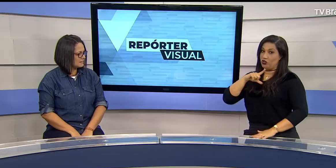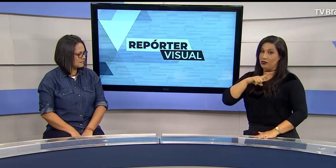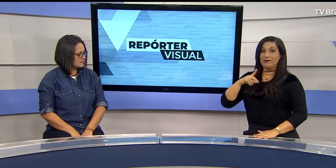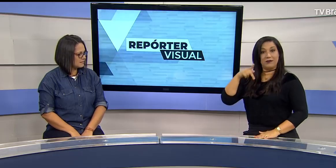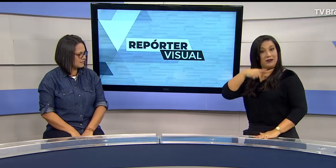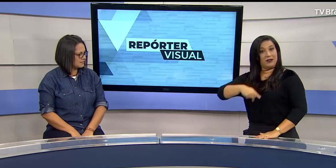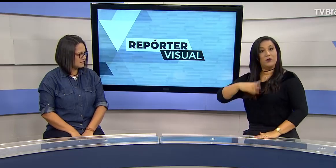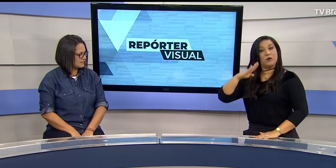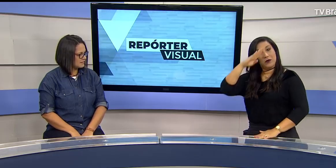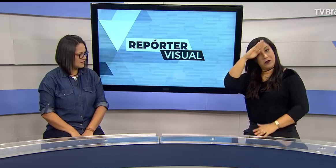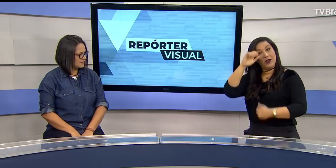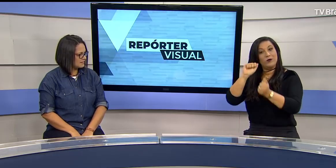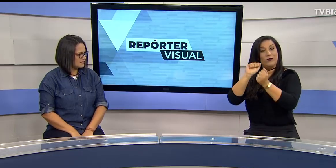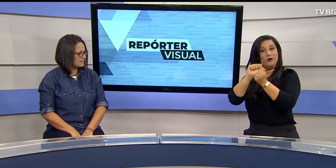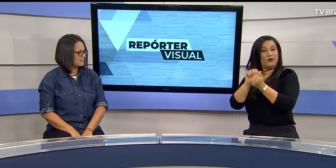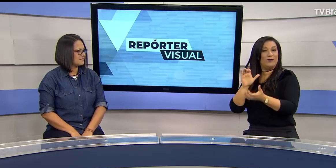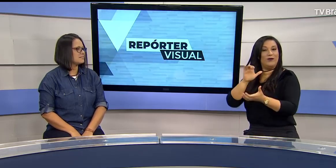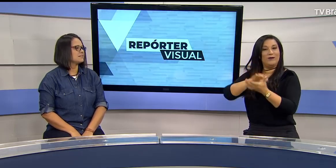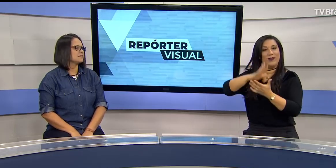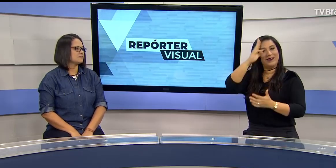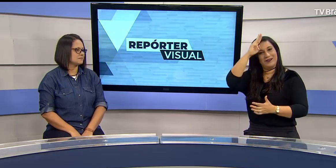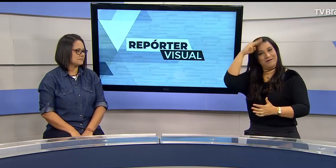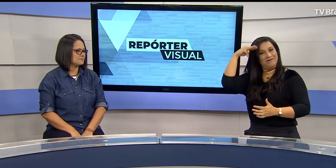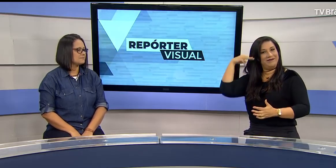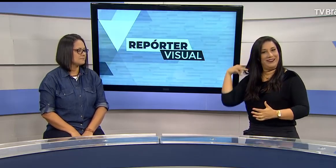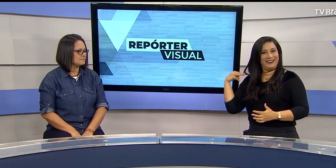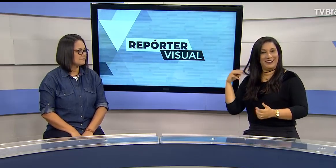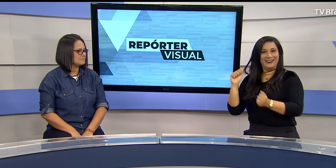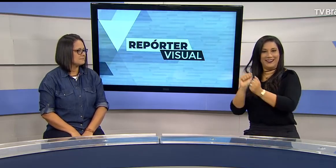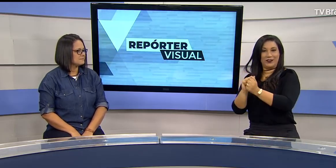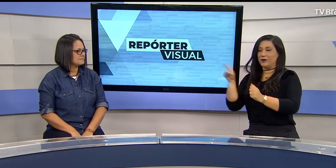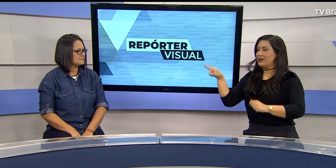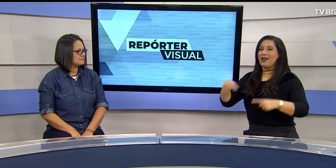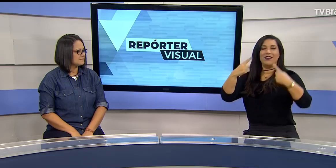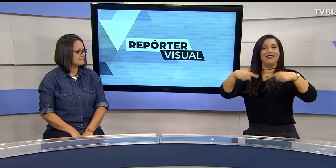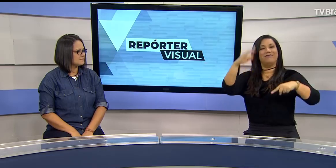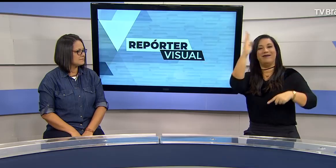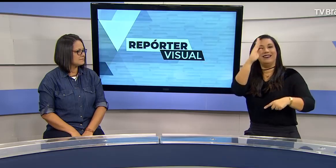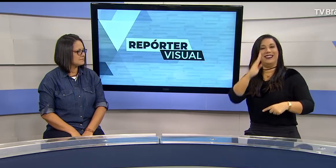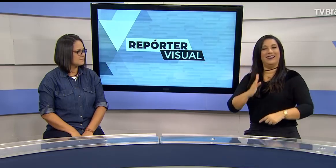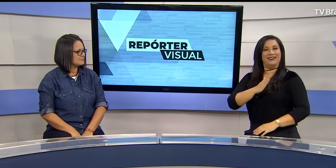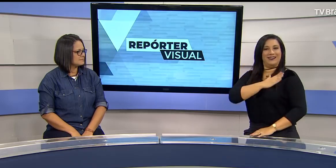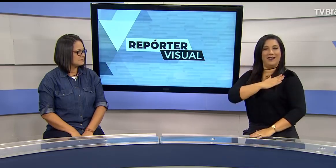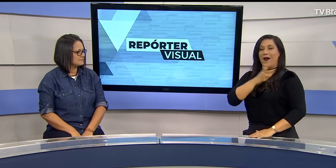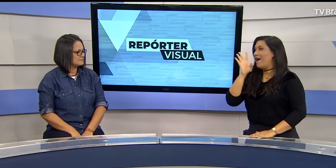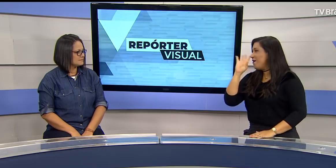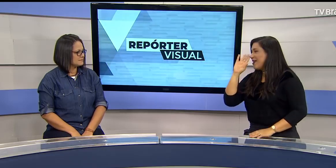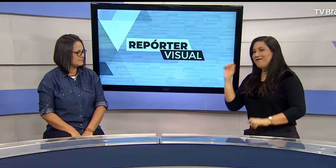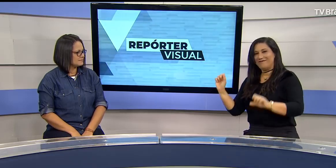do presidente Jair Bolsonaro e de sua esposa Michele Bolsonaro. Vamos assistir um trecho?